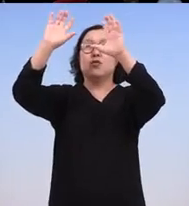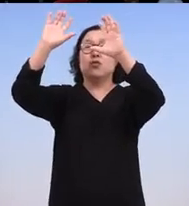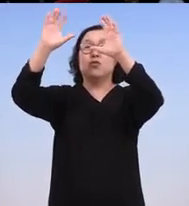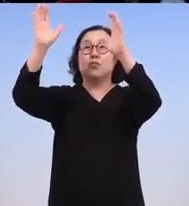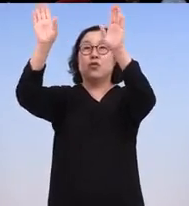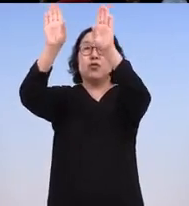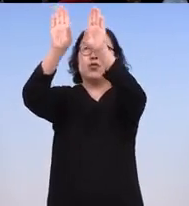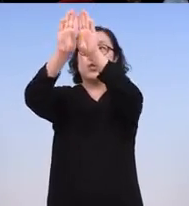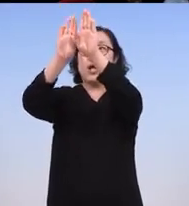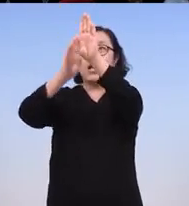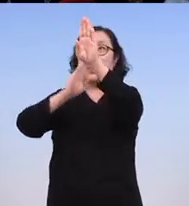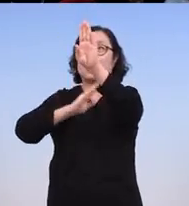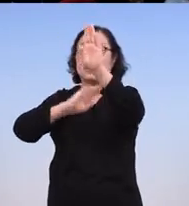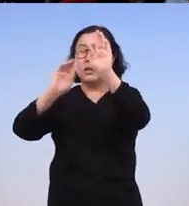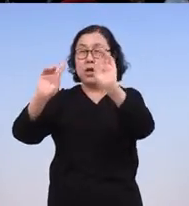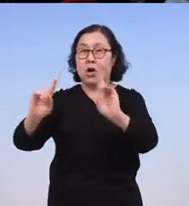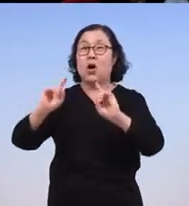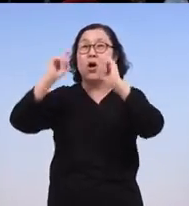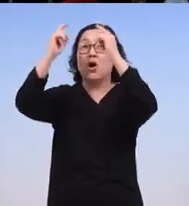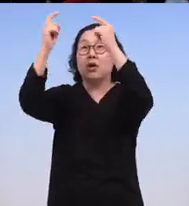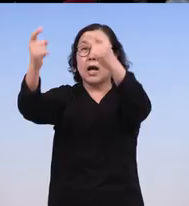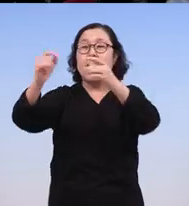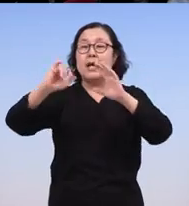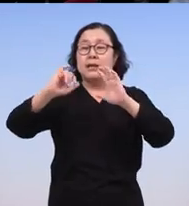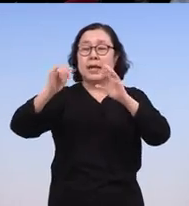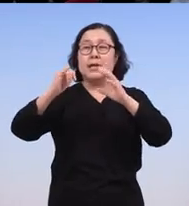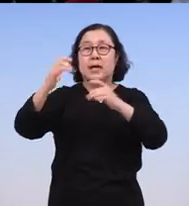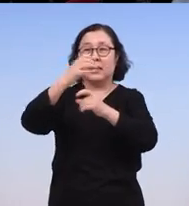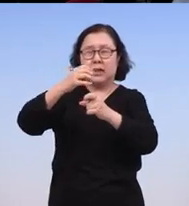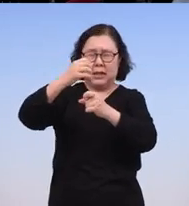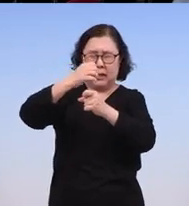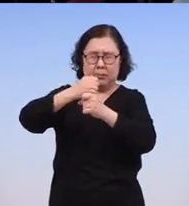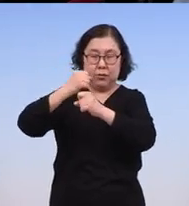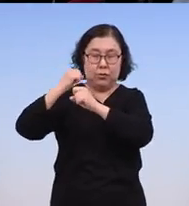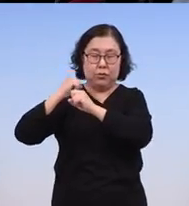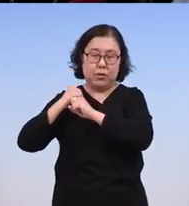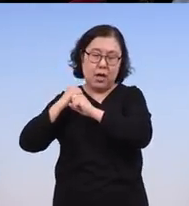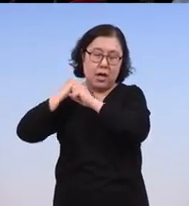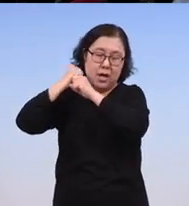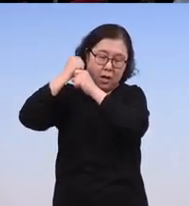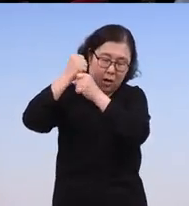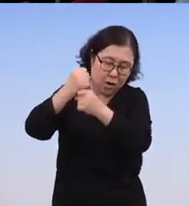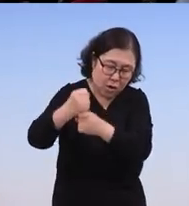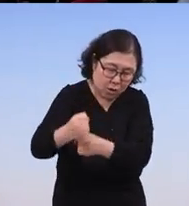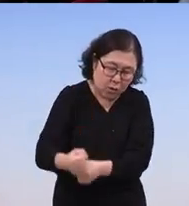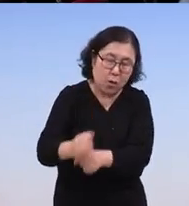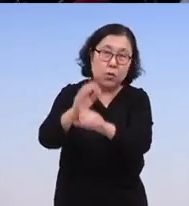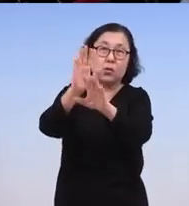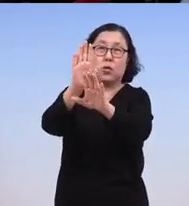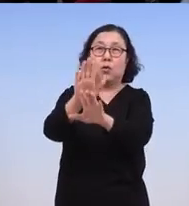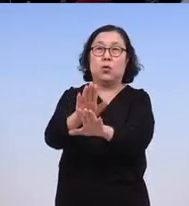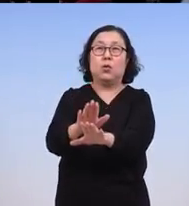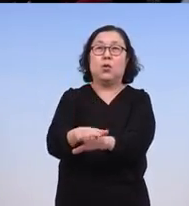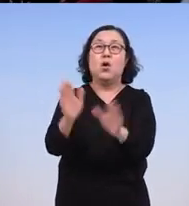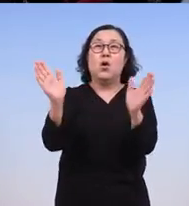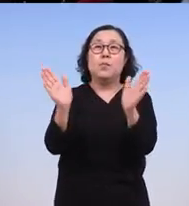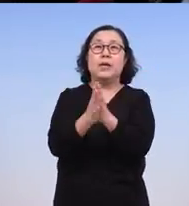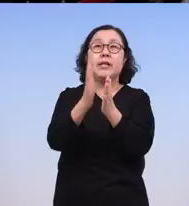나가리. 열린 천문 문 내가 들어가 세상 짐을